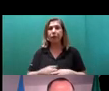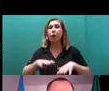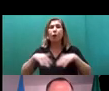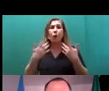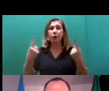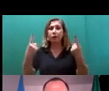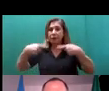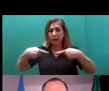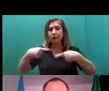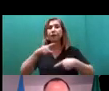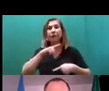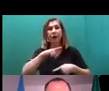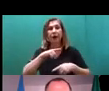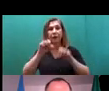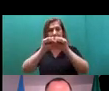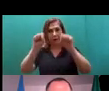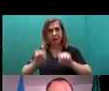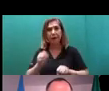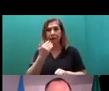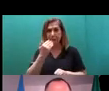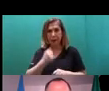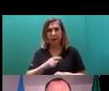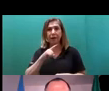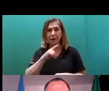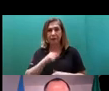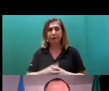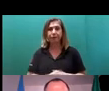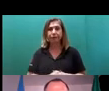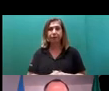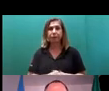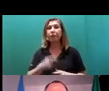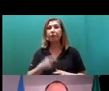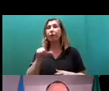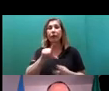dos sistemas alimentares. Poderemos distinguir